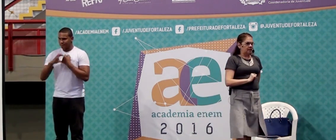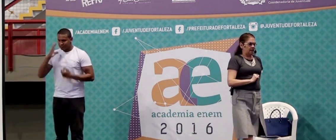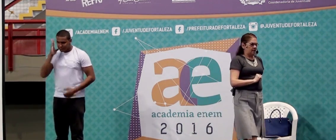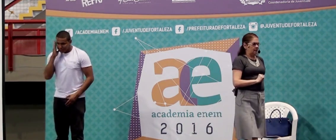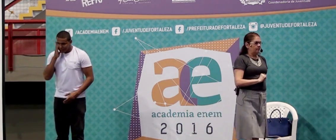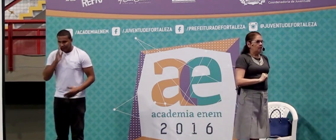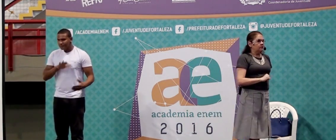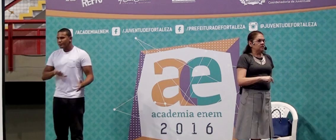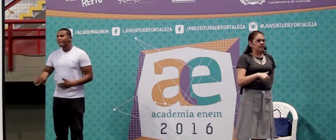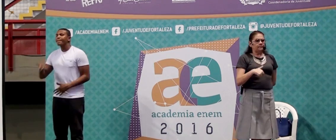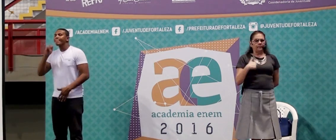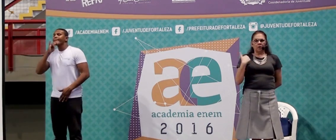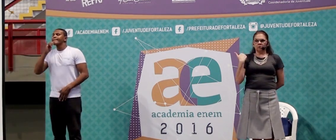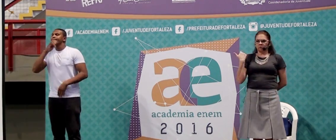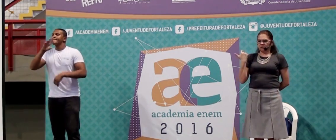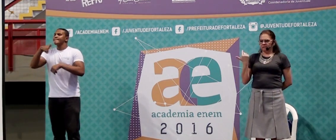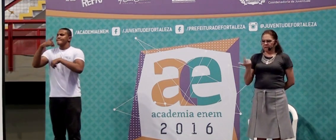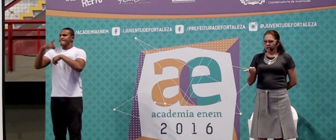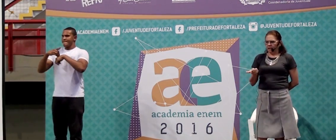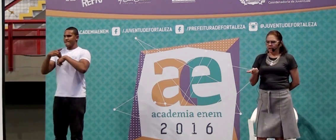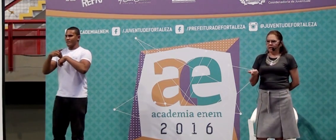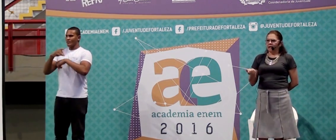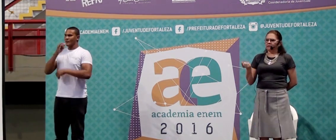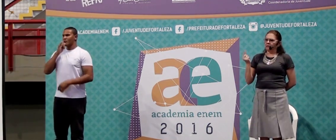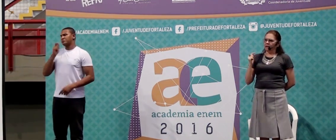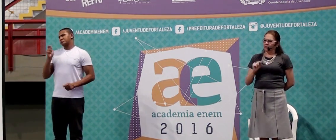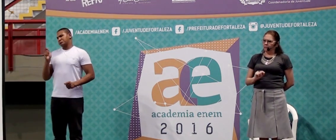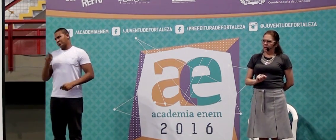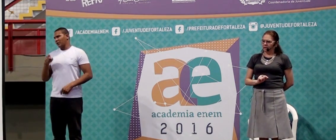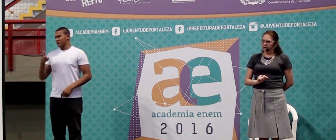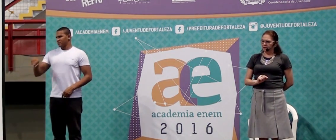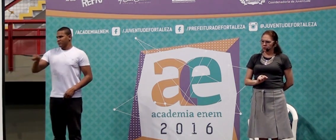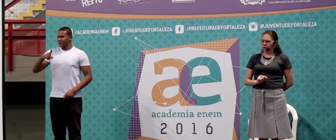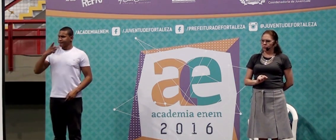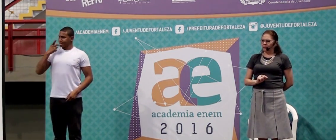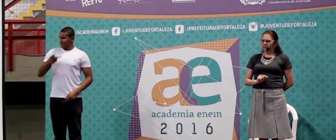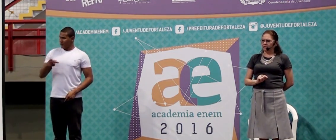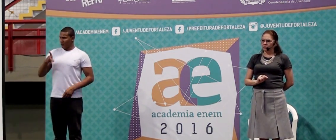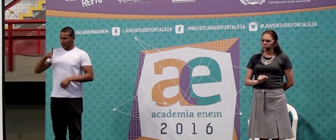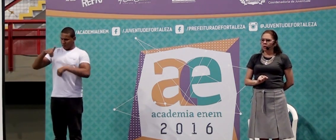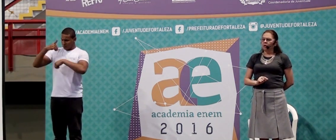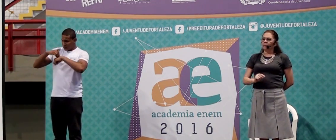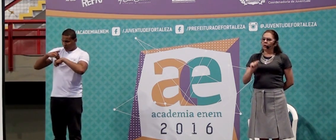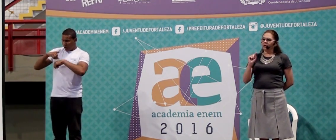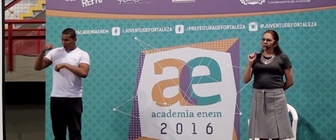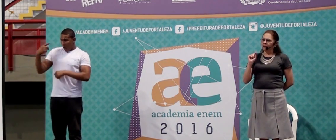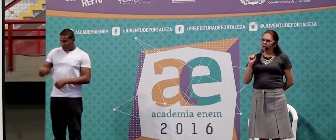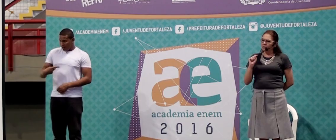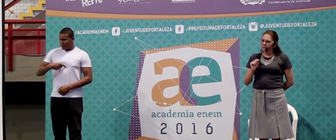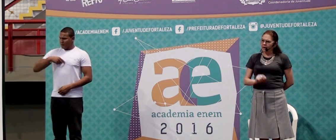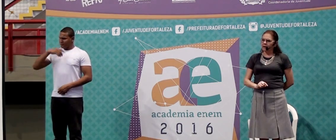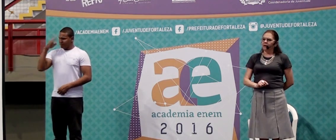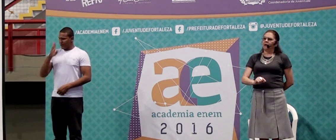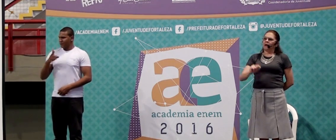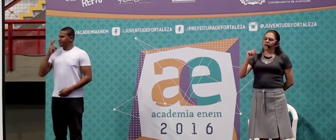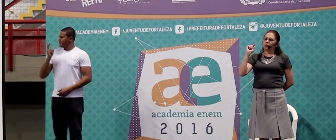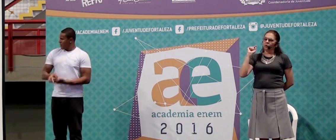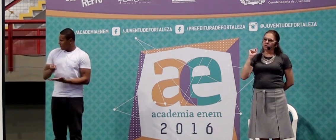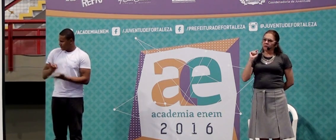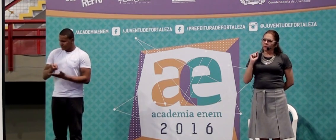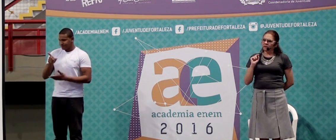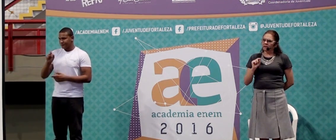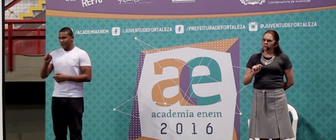exemplo da dengue. Você pode dizer que a dengue persiste no Brasil porque não há